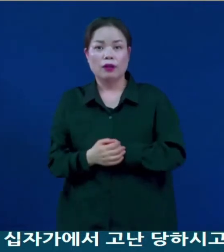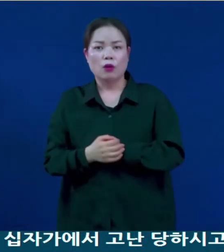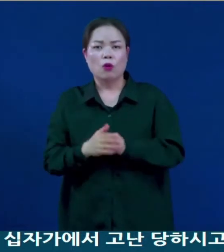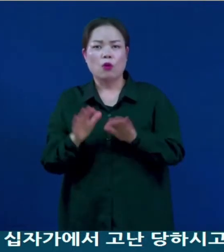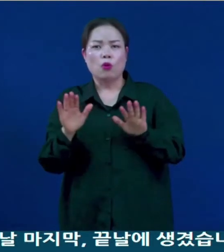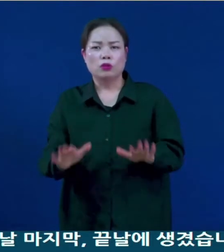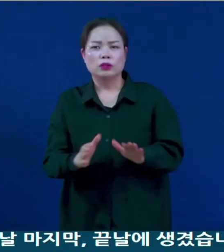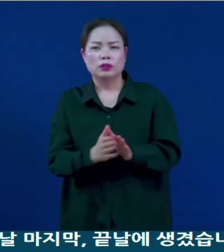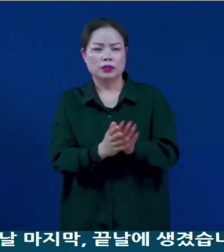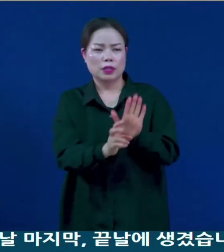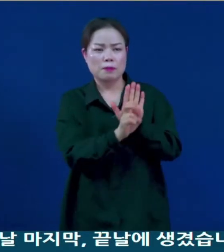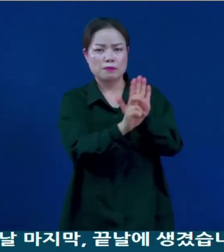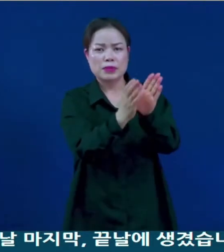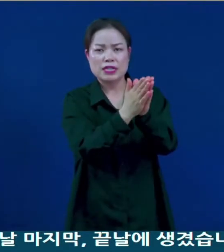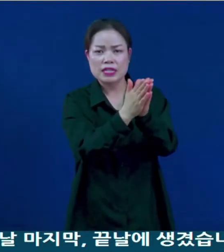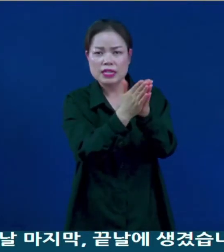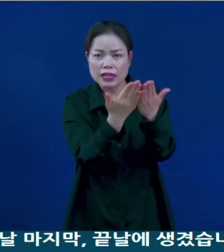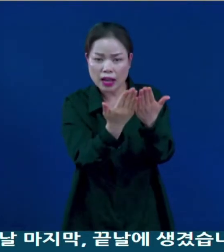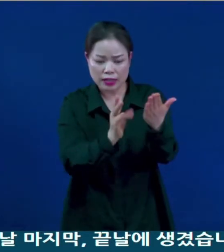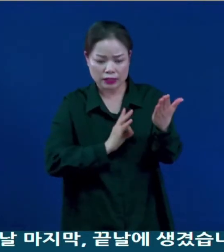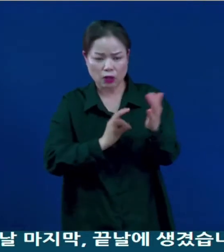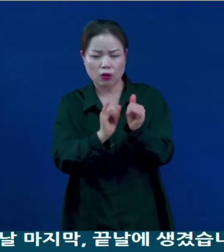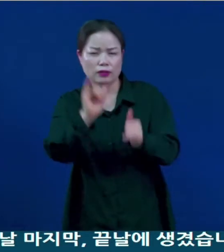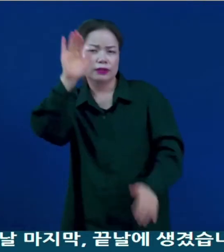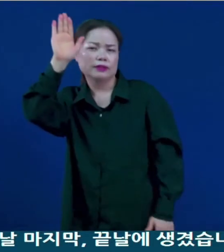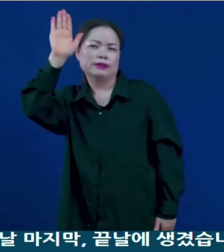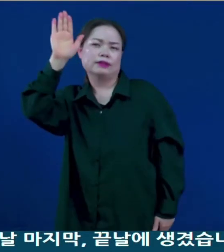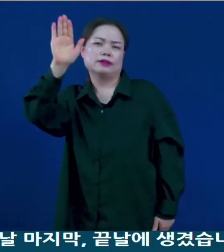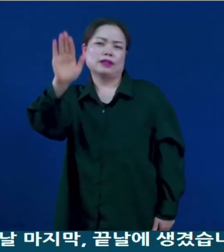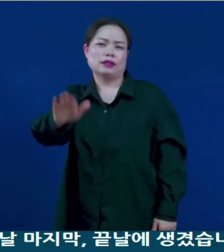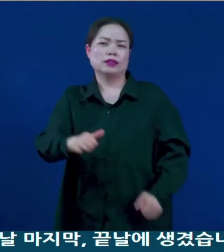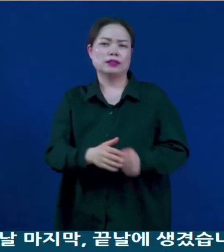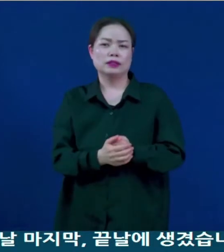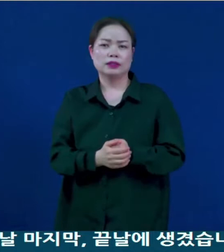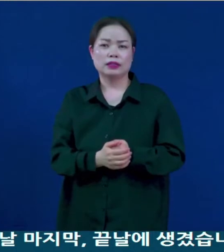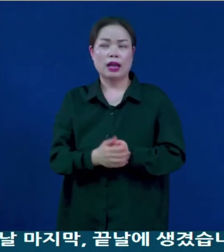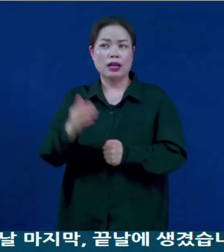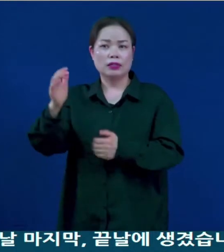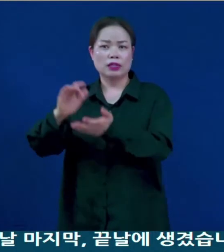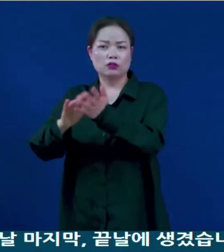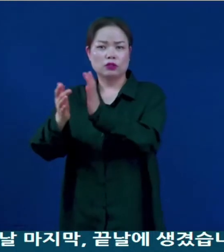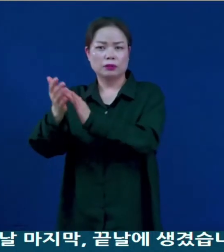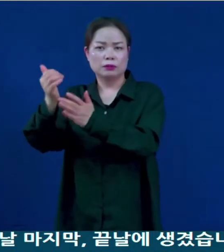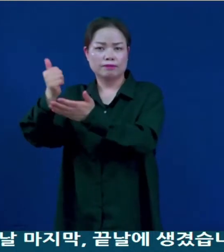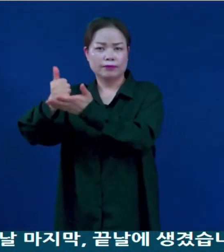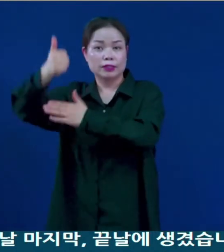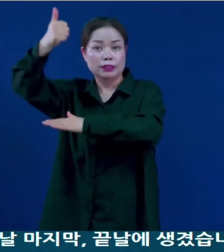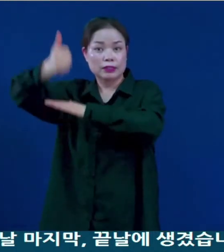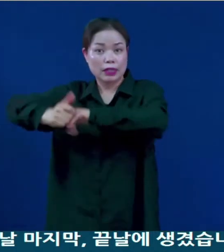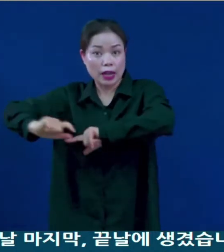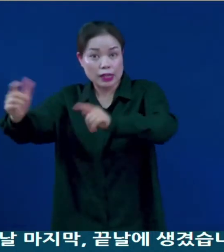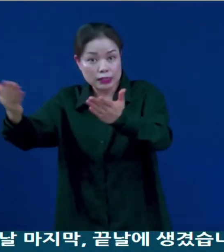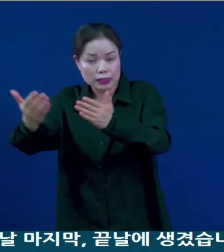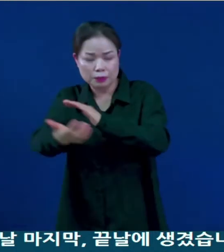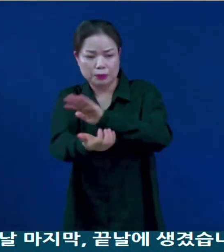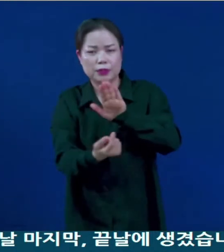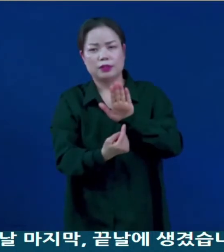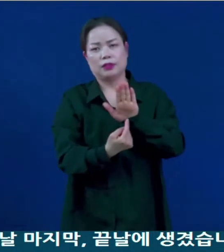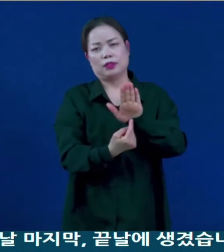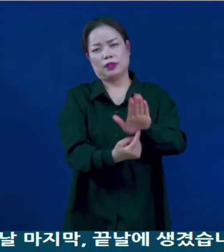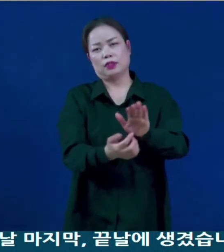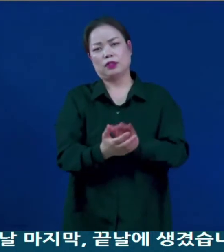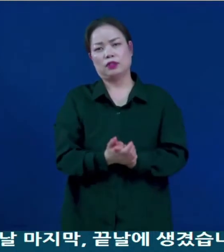오늘 미가 선지자는 여호와가 장차 끝날에 하시려는 일을 알려줍니다. 미가는